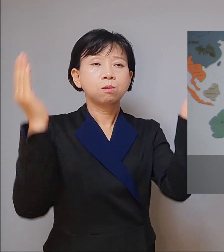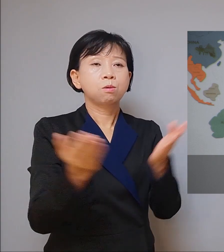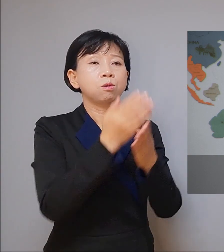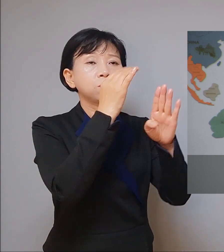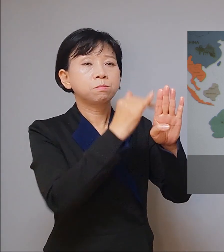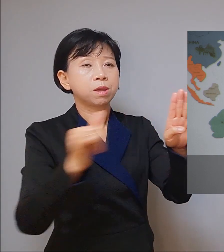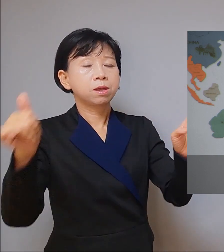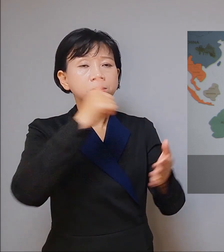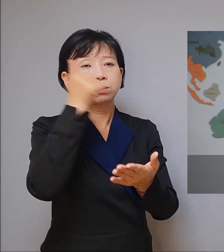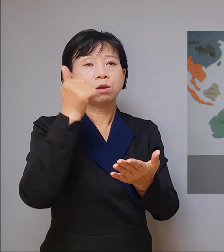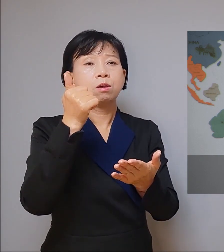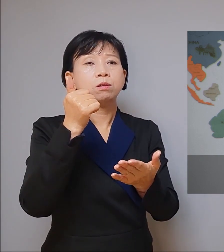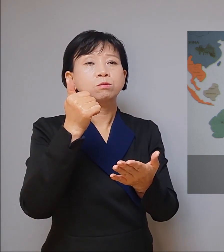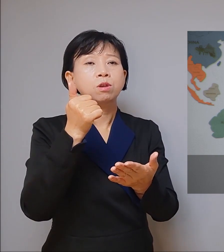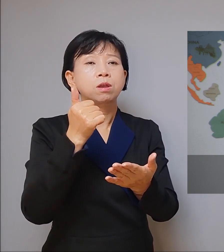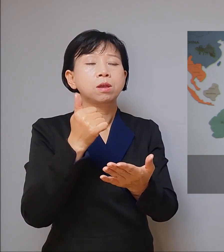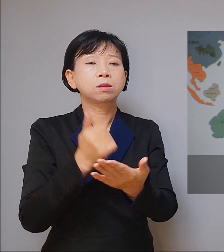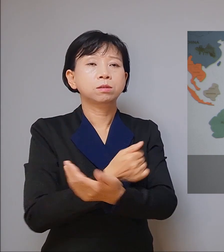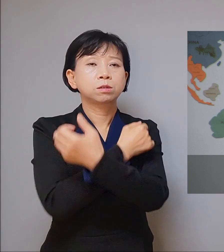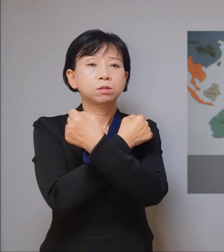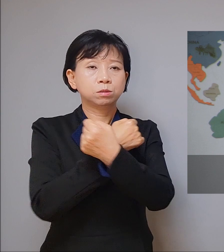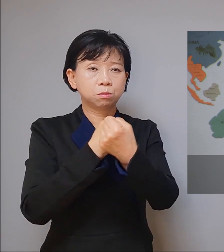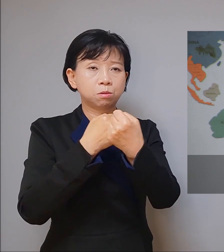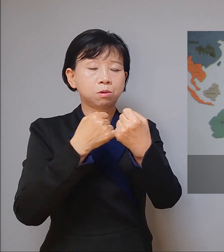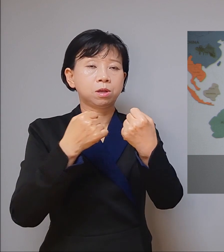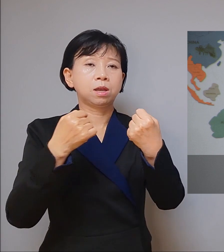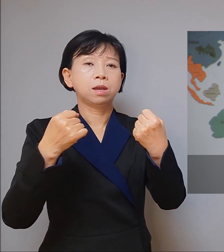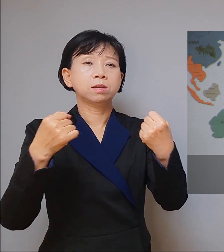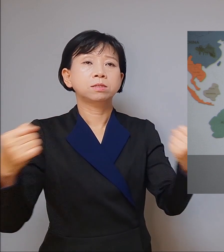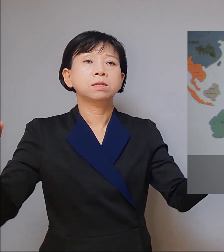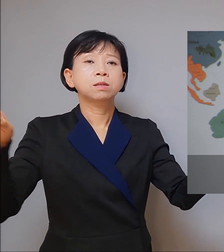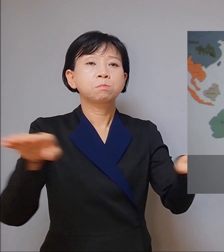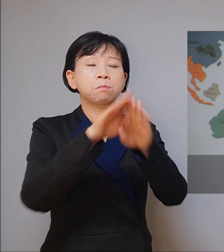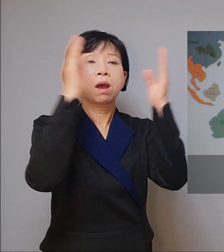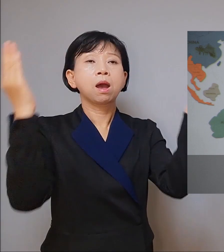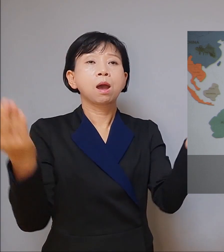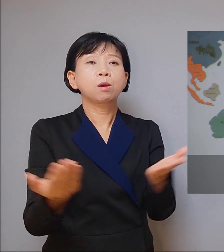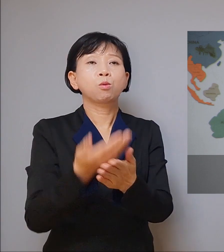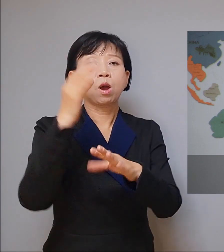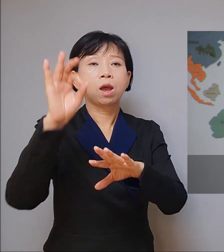찬송하여라. 온 백성 죄를 속하신